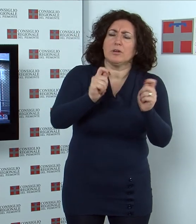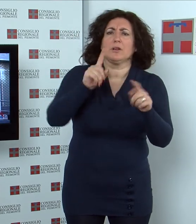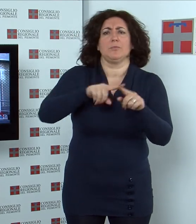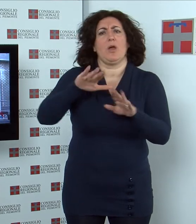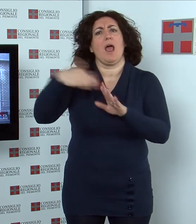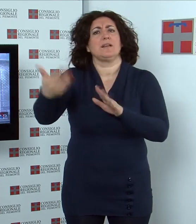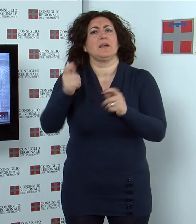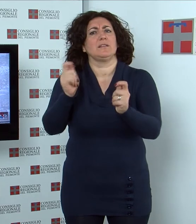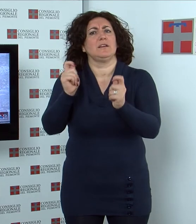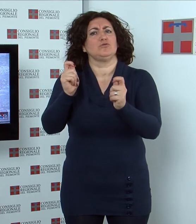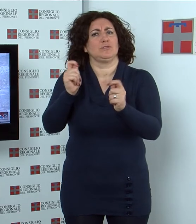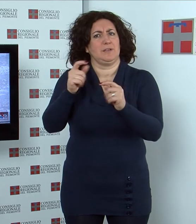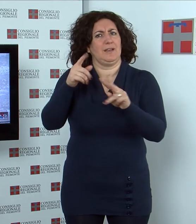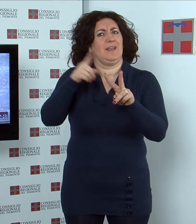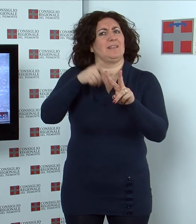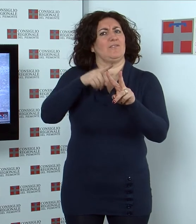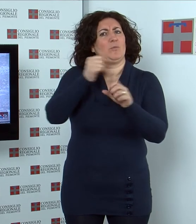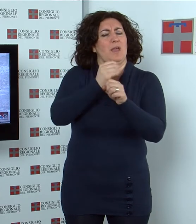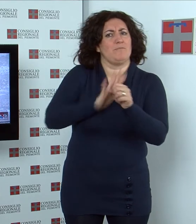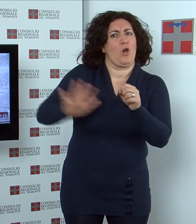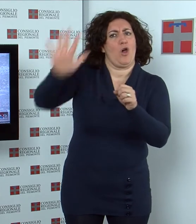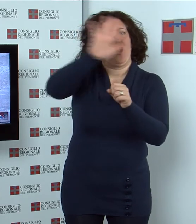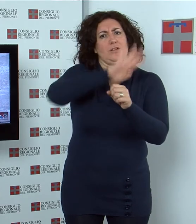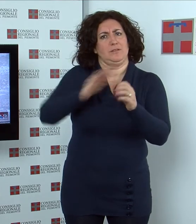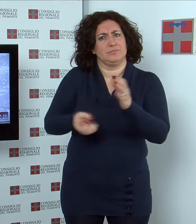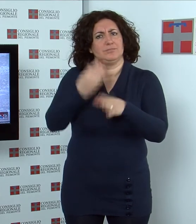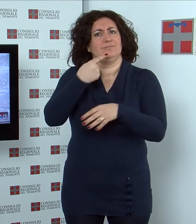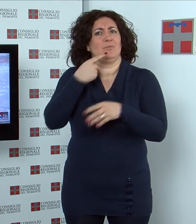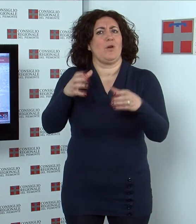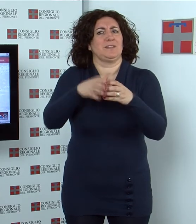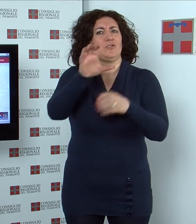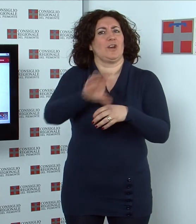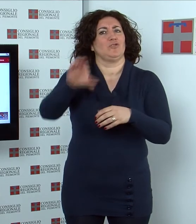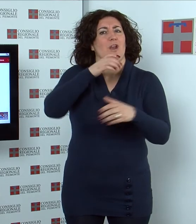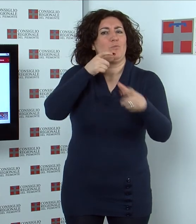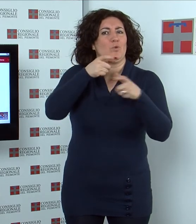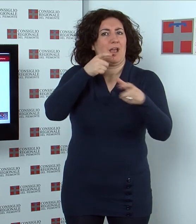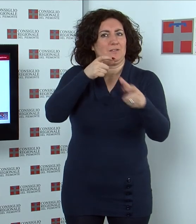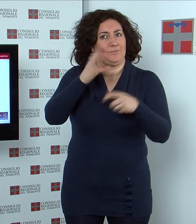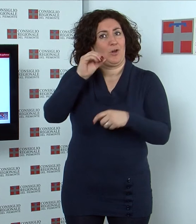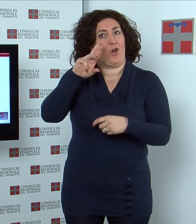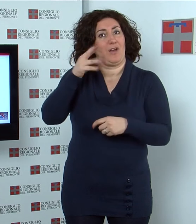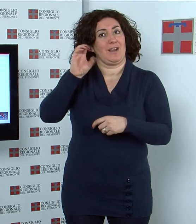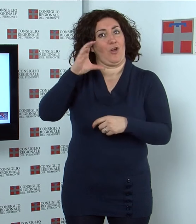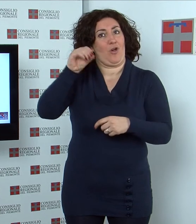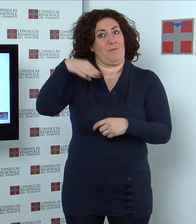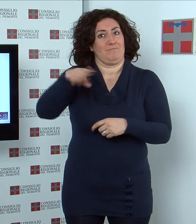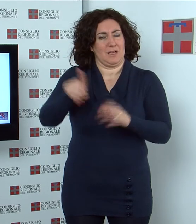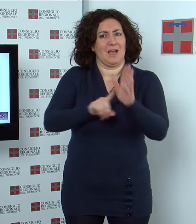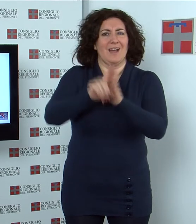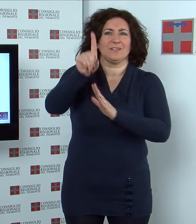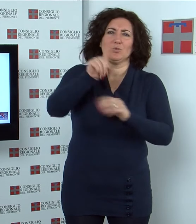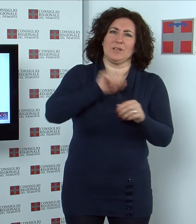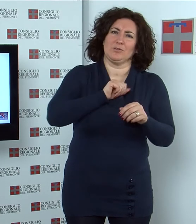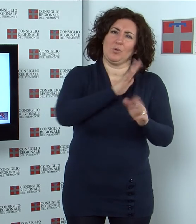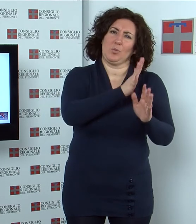TV piemontesi, realizzate dal Comitato regionale per le comunicazioni. I risultati del terzo rapporto del Corecom sul periodo compreso tra 15